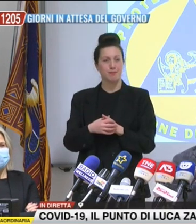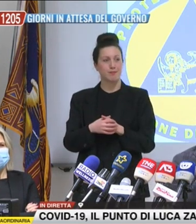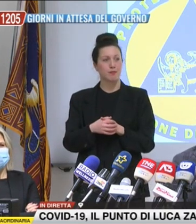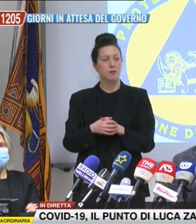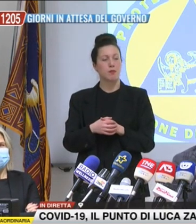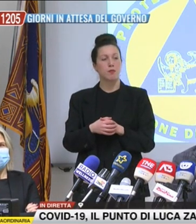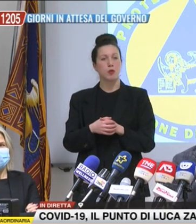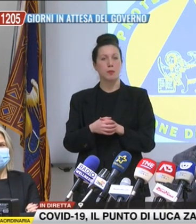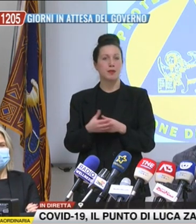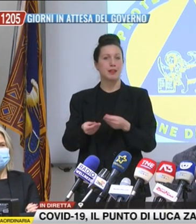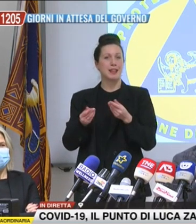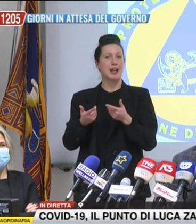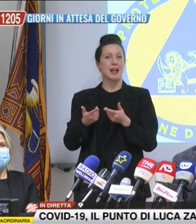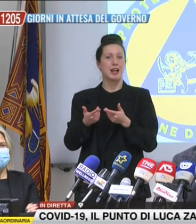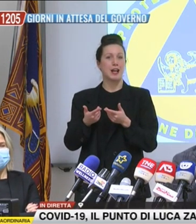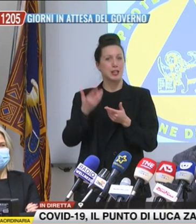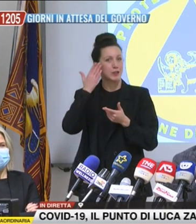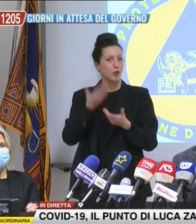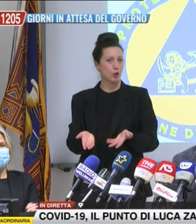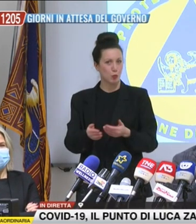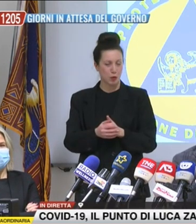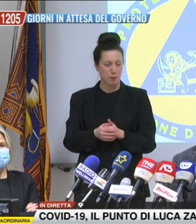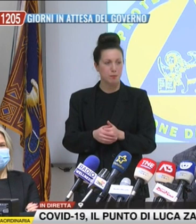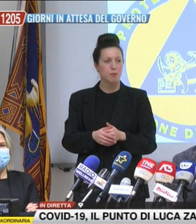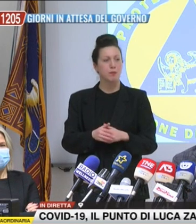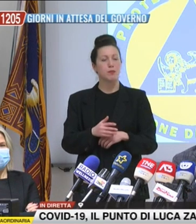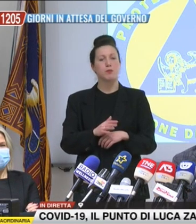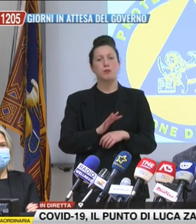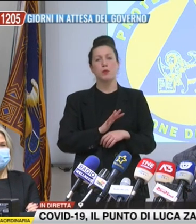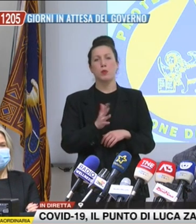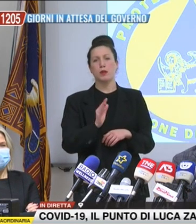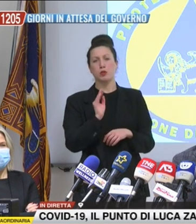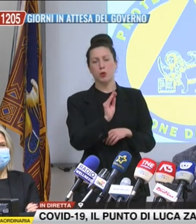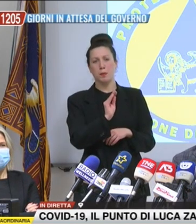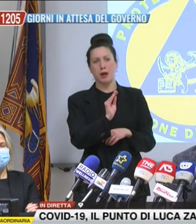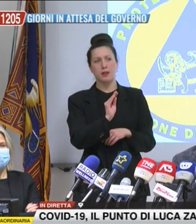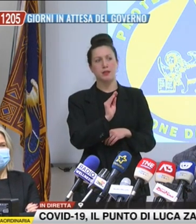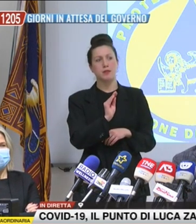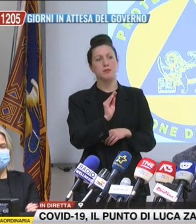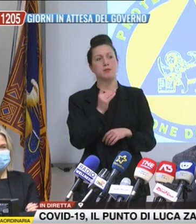possibile ordinanza regolatrice che lei potrebbe firmare, ha precisato che